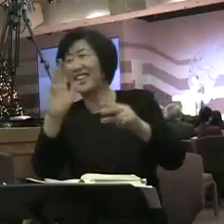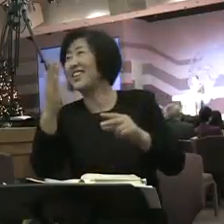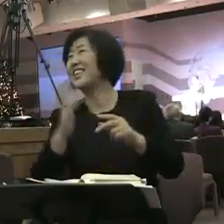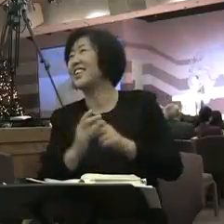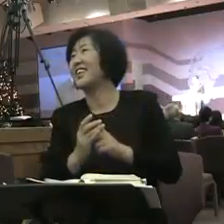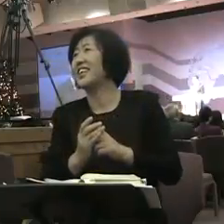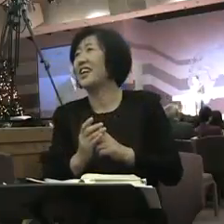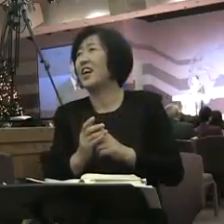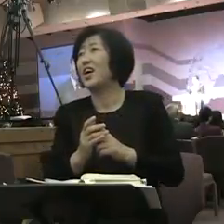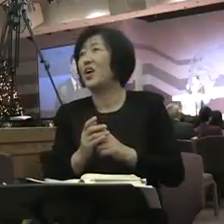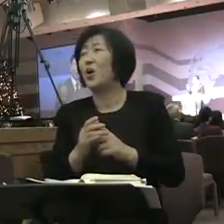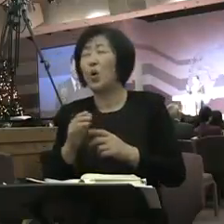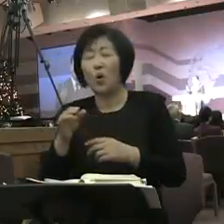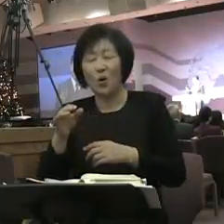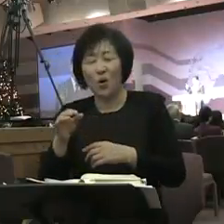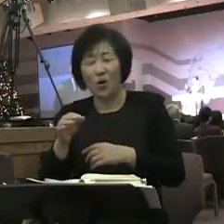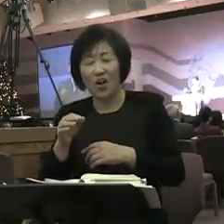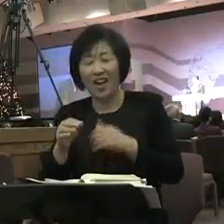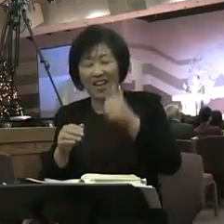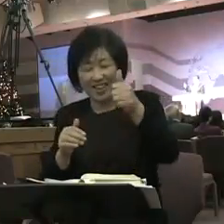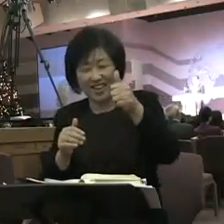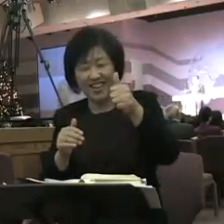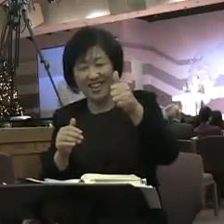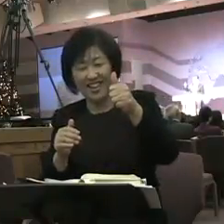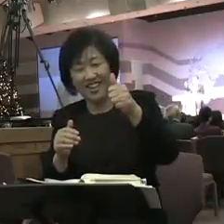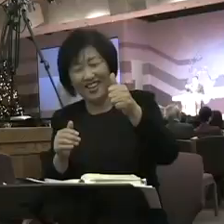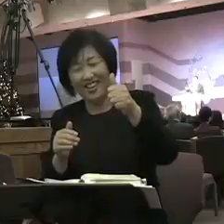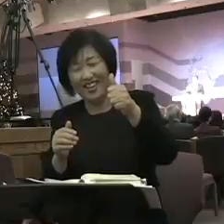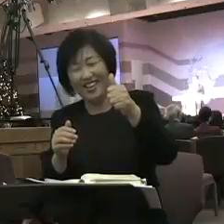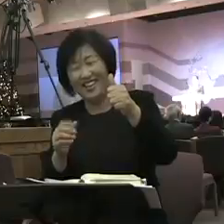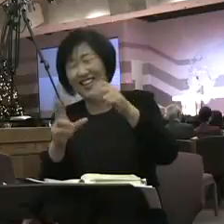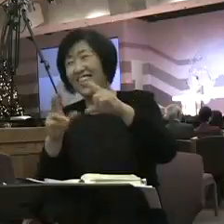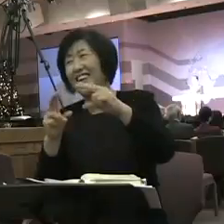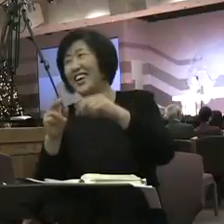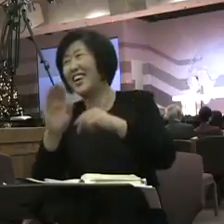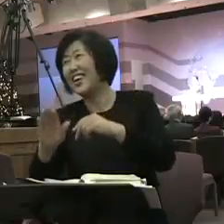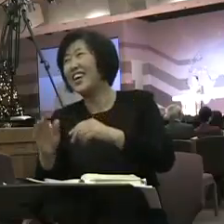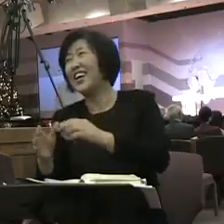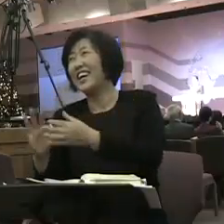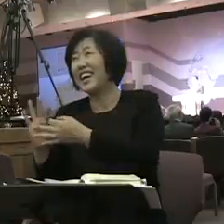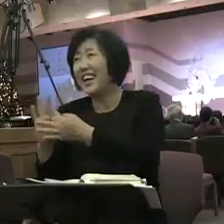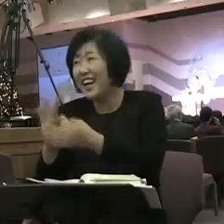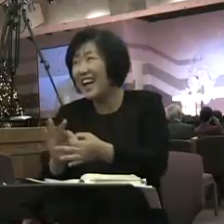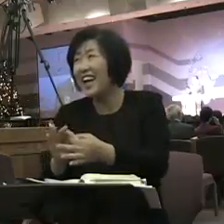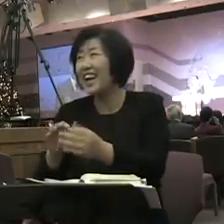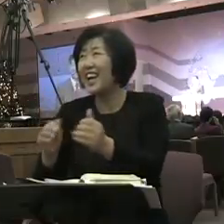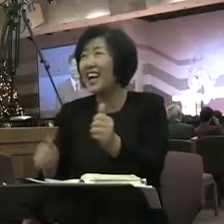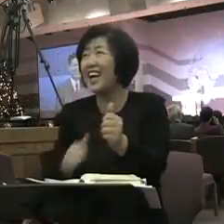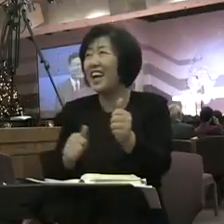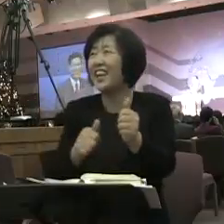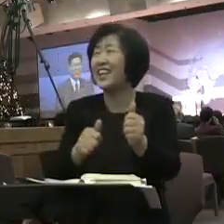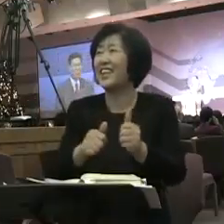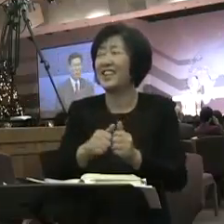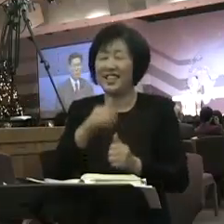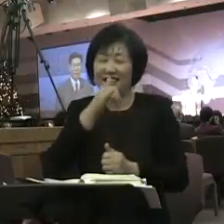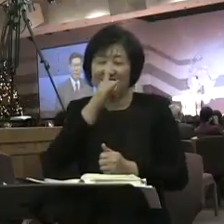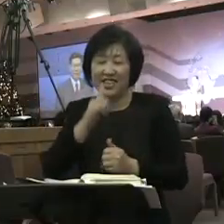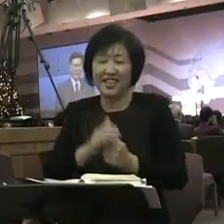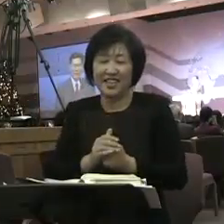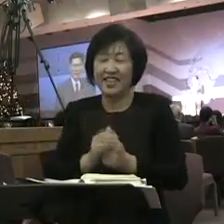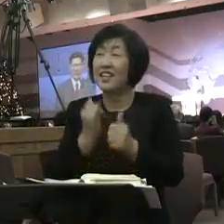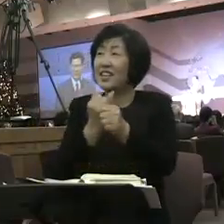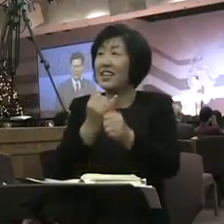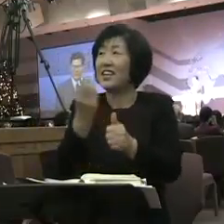왜요? 한 남자가 공 하나를 놓고 꾸준하게 쫓아다닌답니다. 여기 혹시